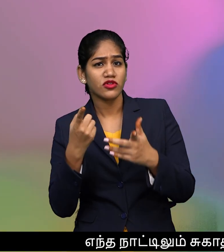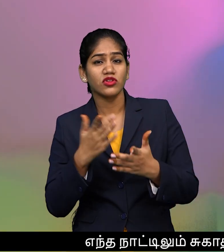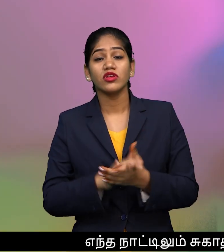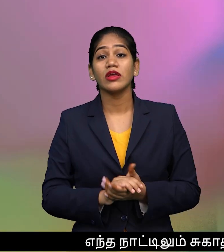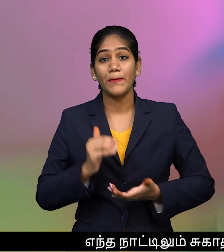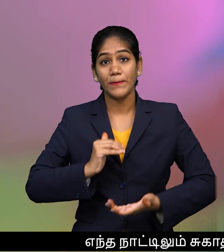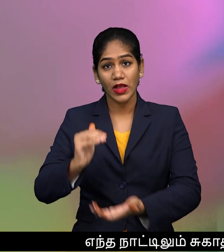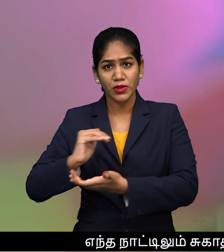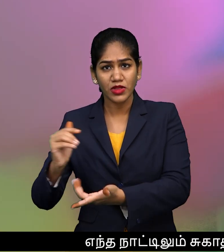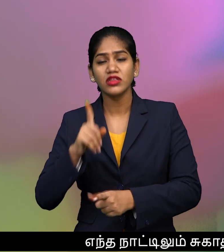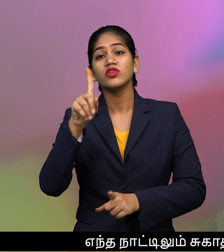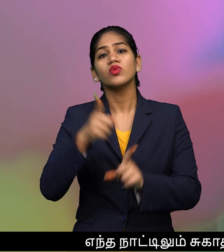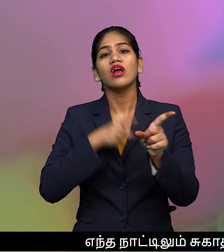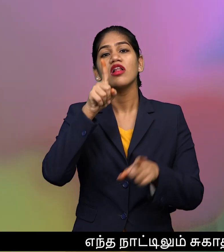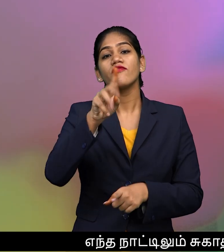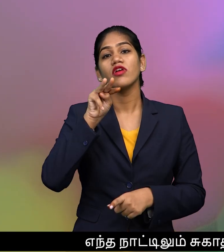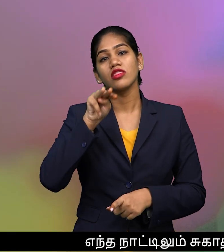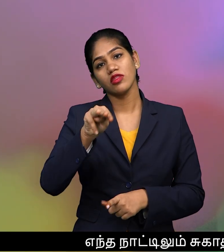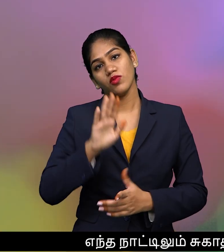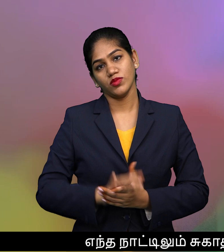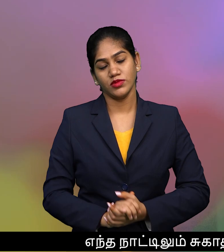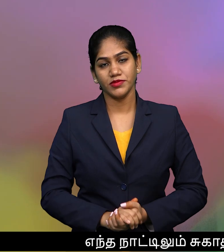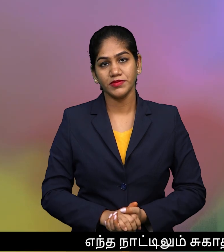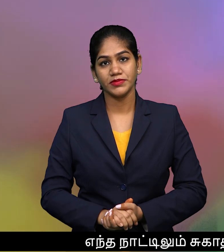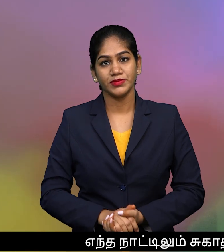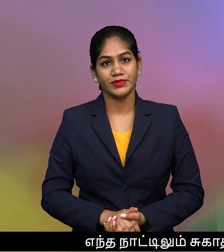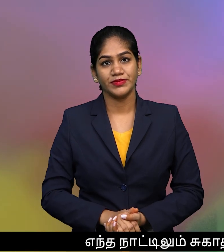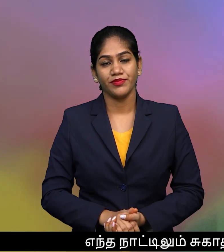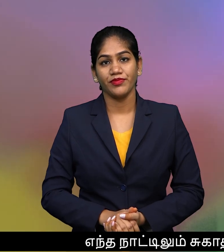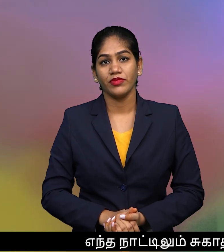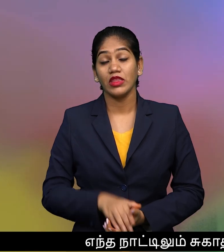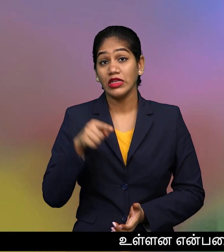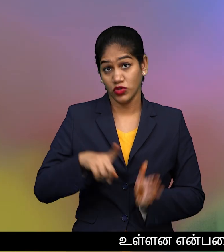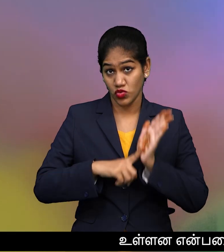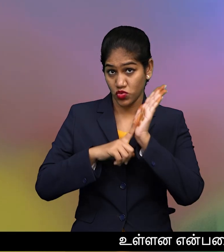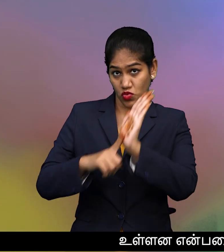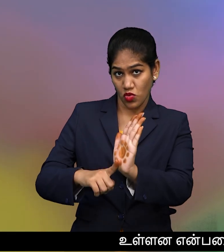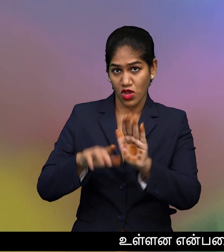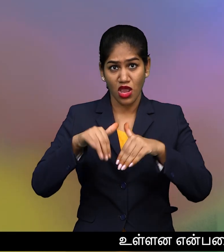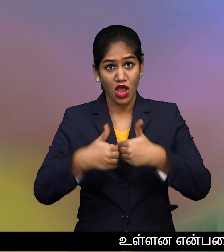எந்த நாட்டிலும் சுகாதார வசதிகள் எவ்வளவு திறமையாக உள்ளன என்பதை இது